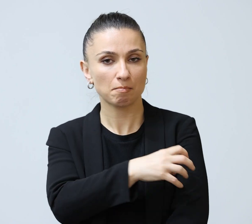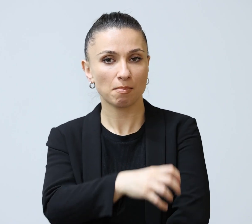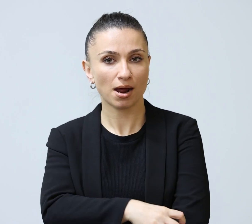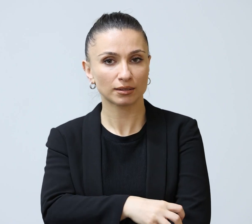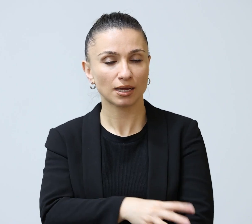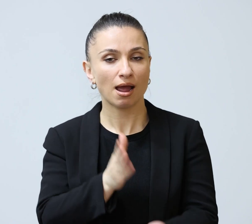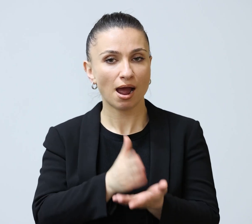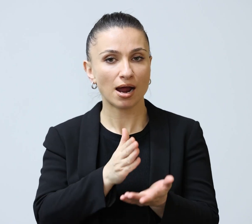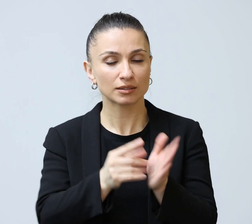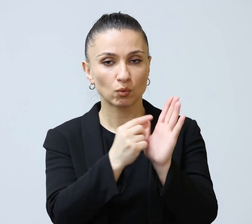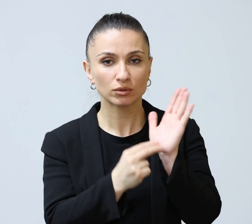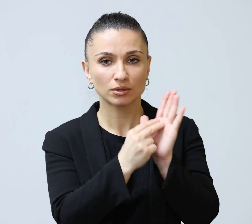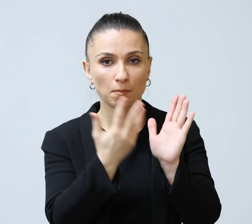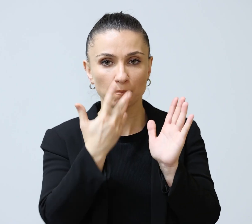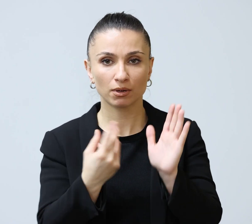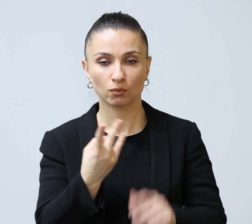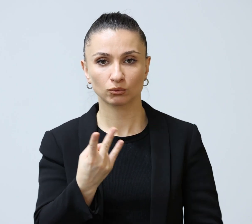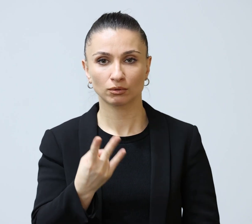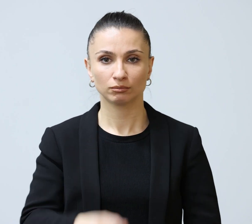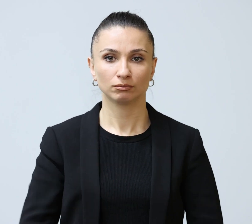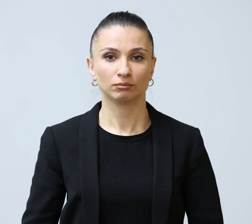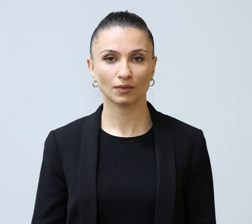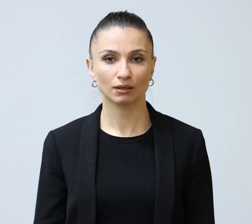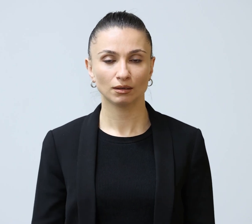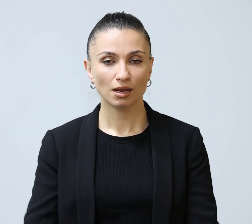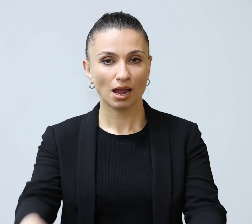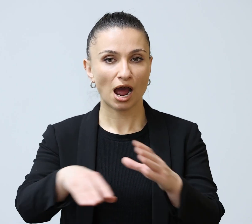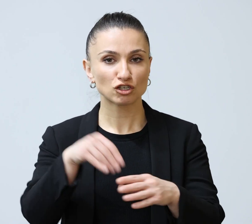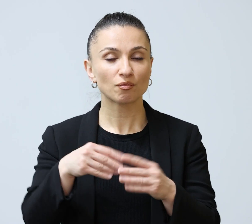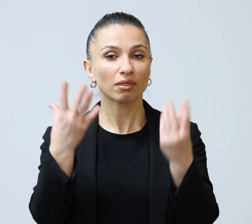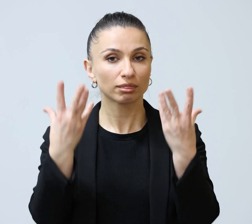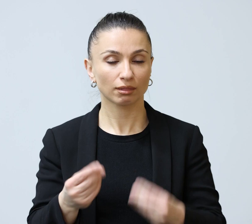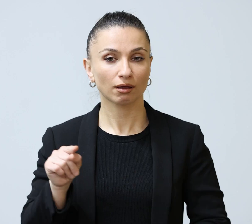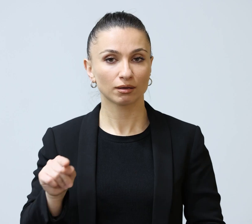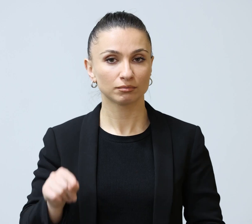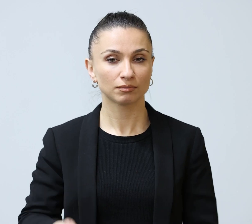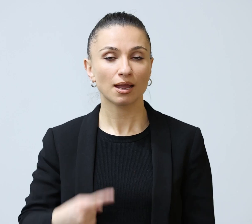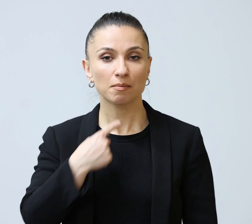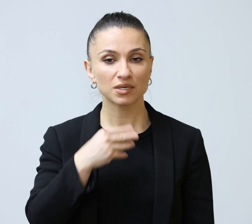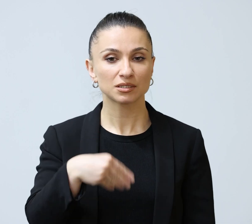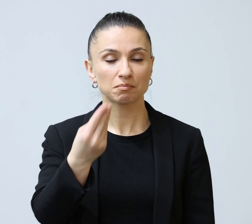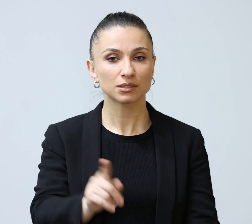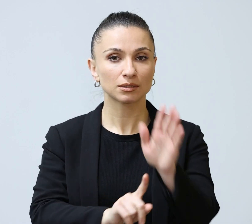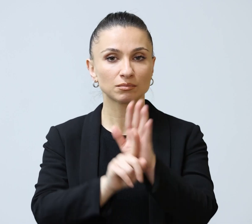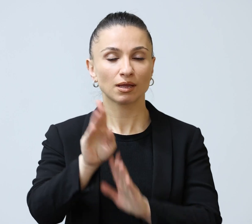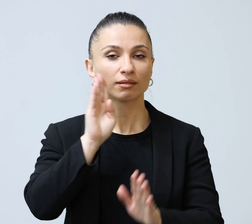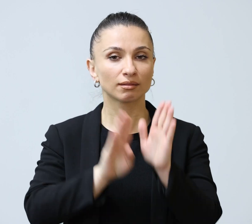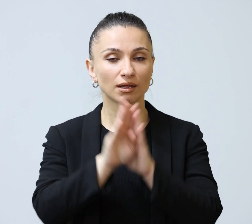8-ին։ Քվեարկելու համար պետք է գնաս ընտրական տեղամաս։ Քվեարկելու համար անհրաժեշտ է մոտդ ունենաս քո